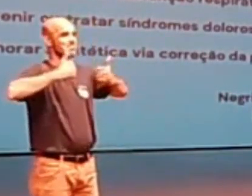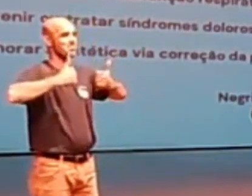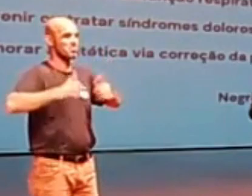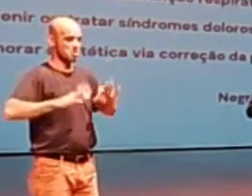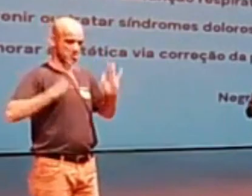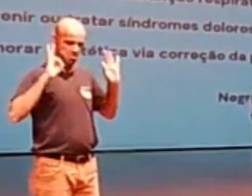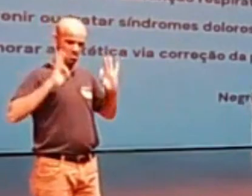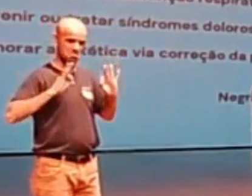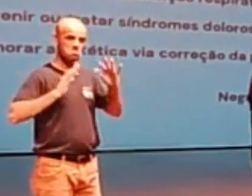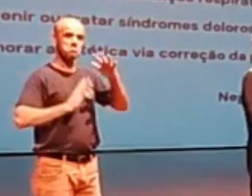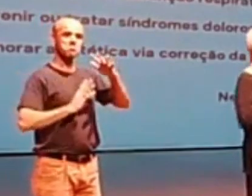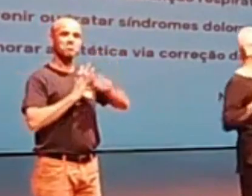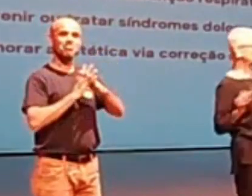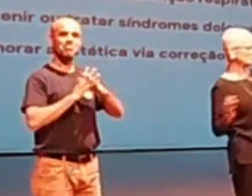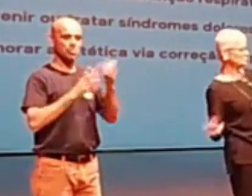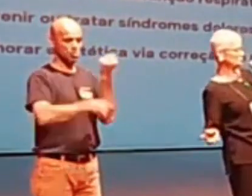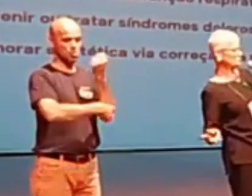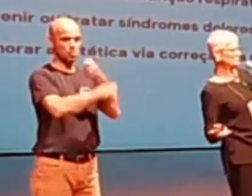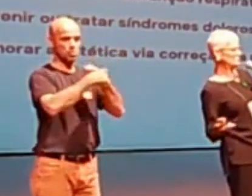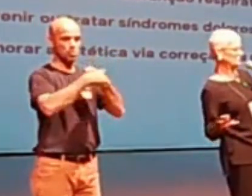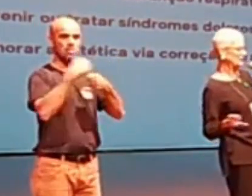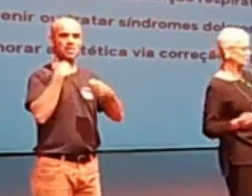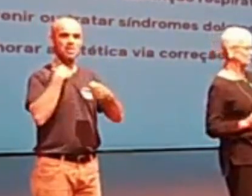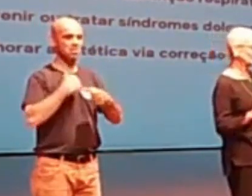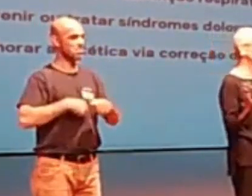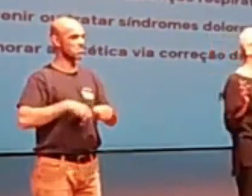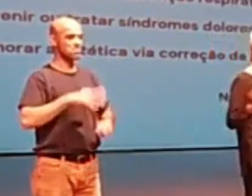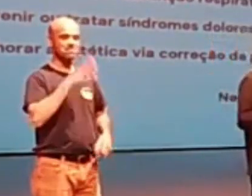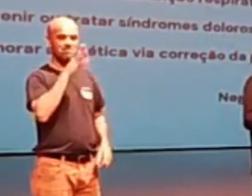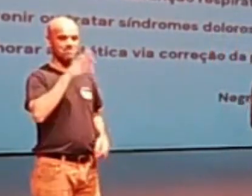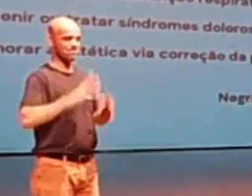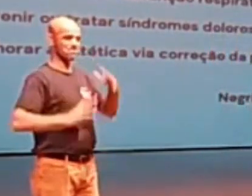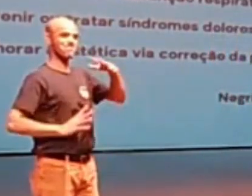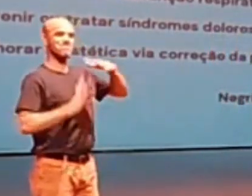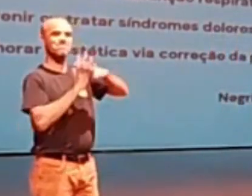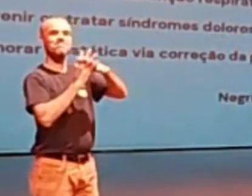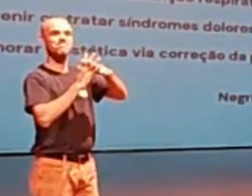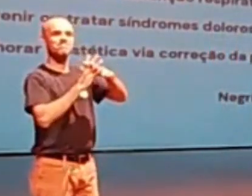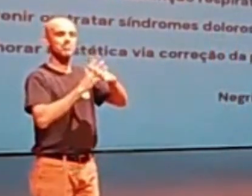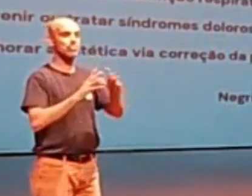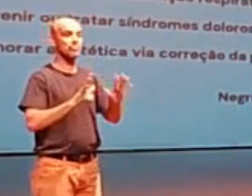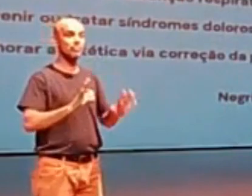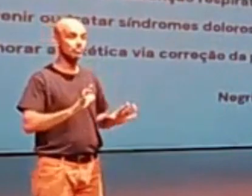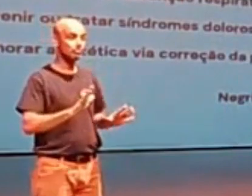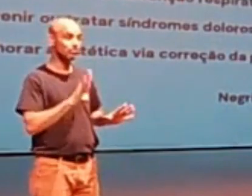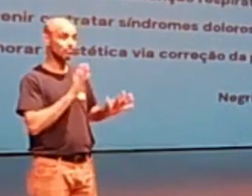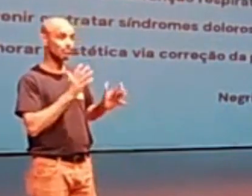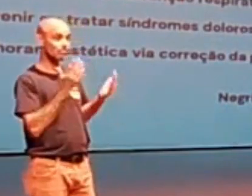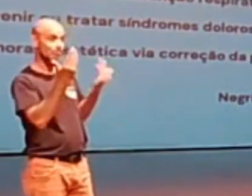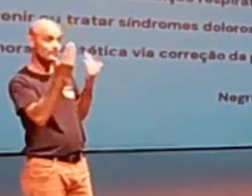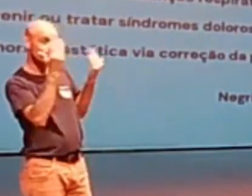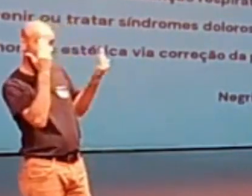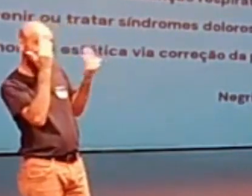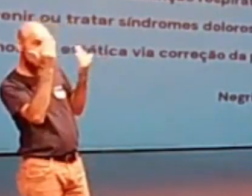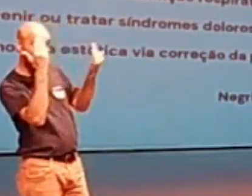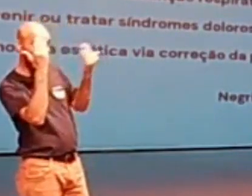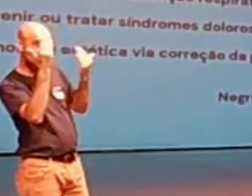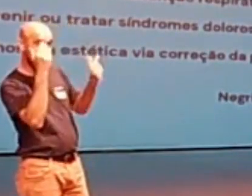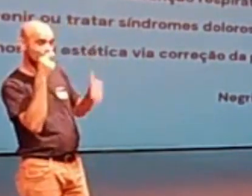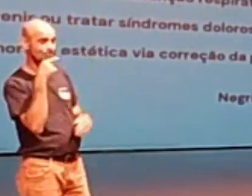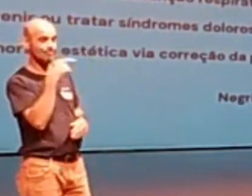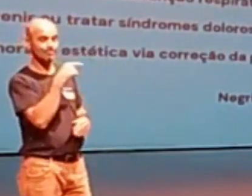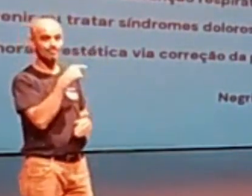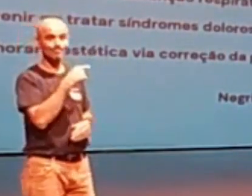toda a curva, escoliose é comigo mesmo, que eu sou muito fera, eu zero escoliose, desconfia até o último fio do seu cabelo